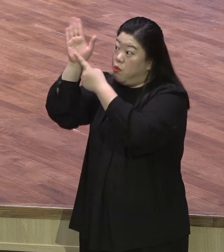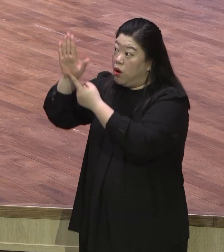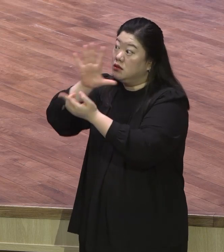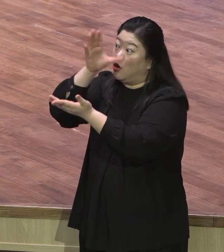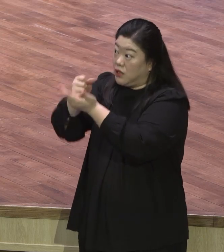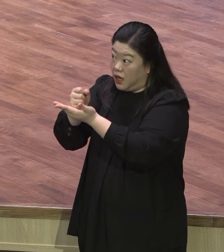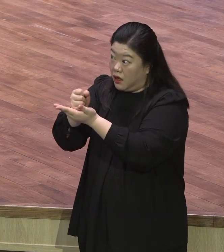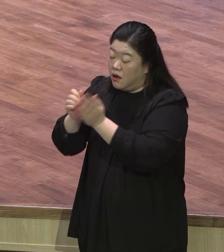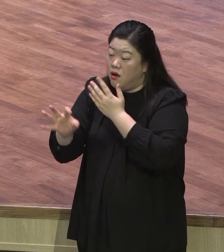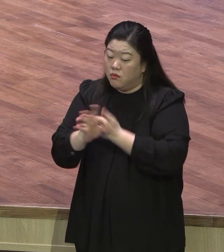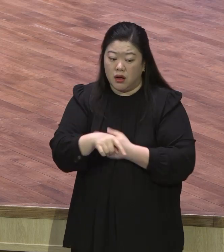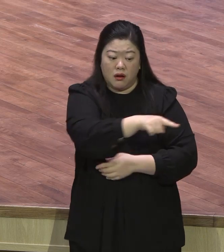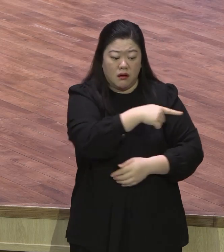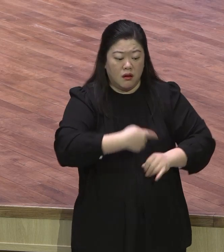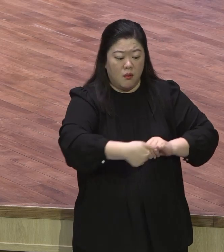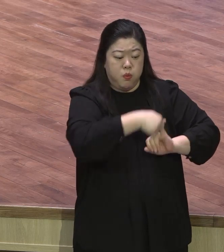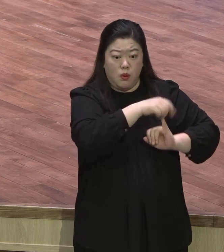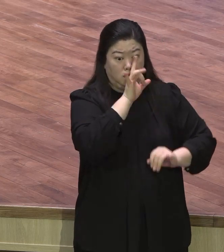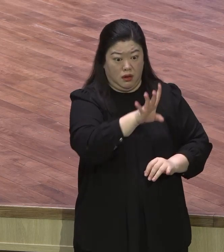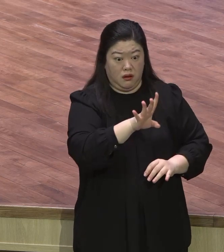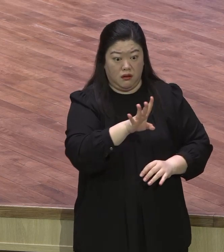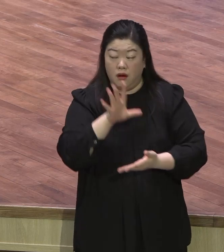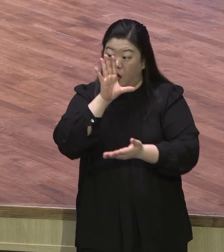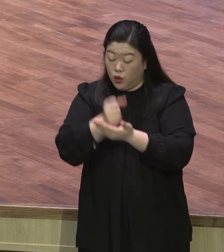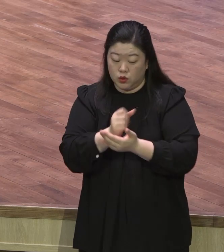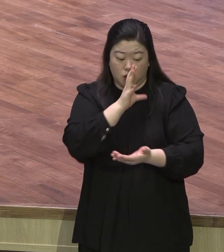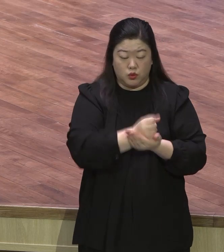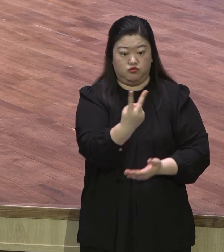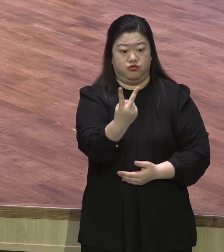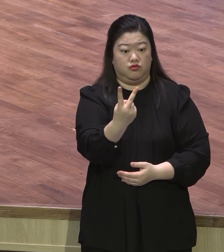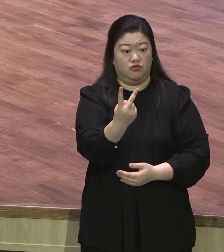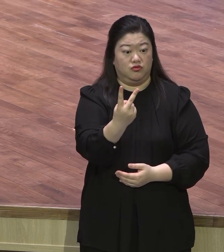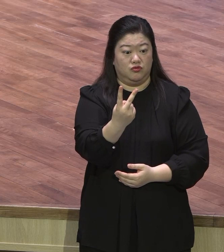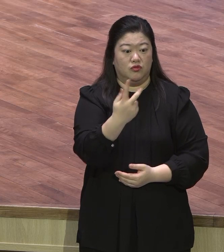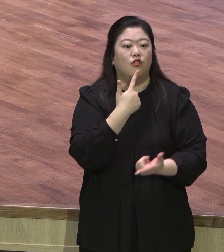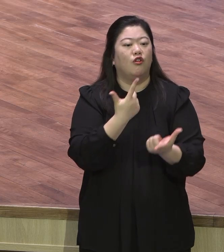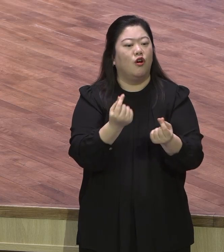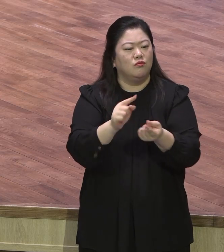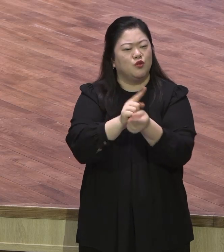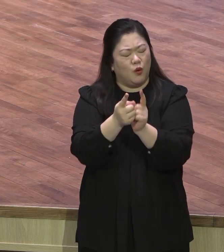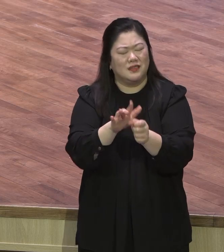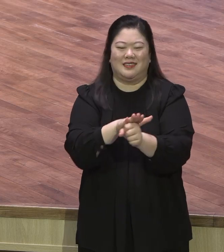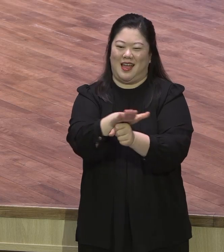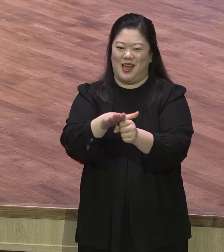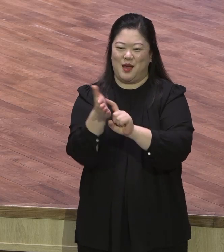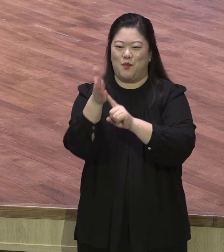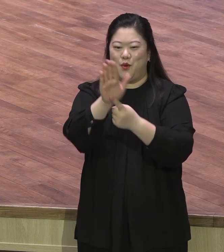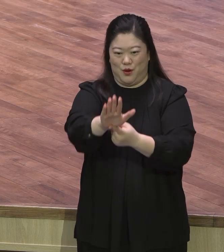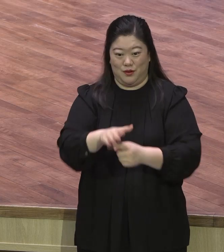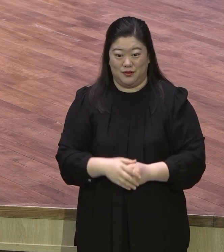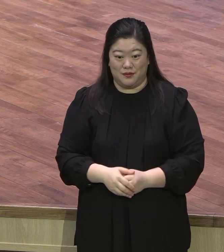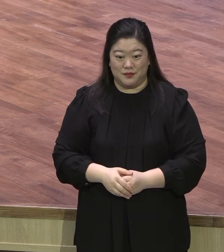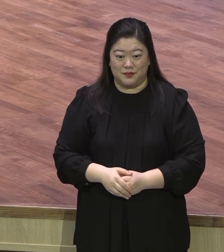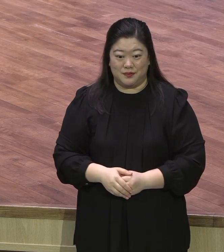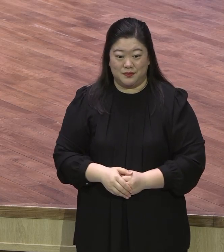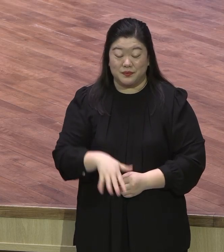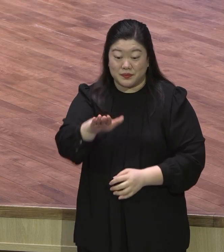알러브유를 고백하는 것이 뭐냐? 그게 뭐예요? 기도입니다. 기도. 사랑합니다라고 우리